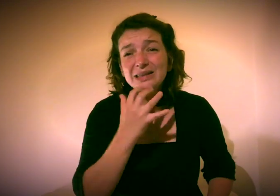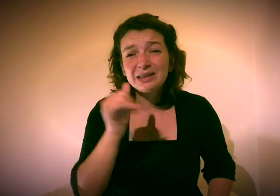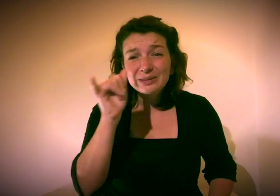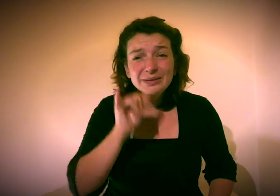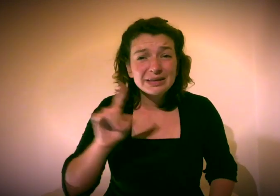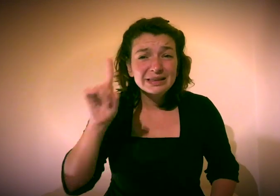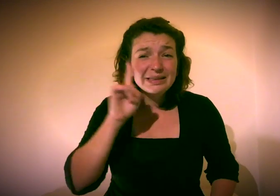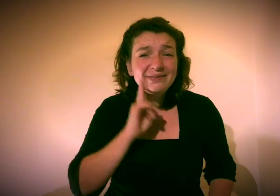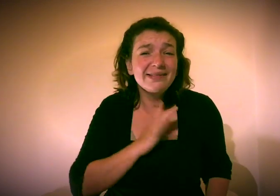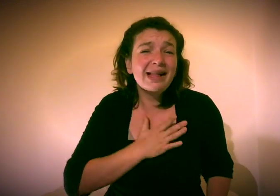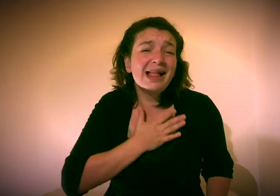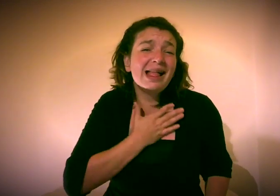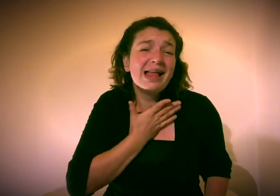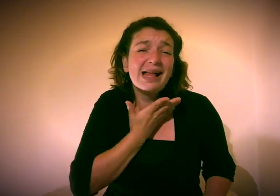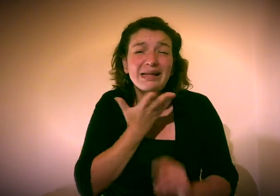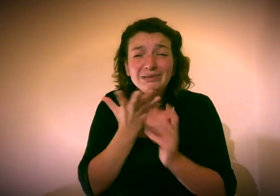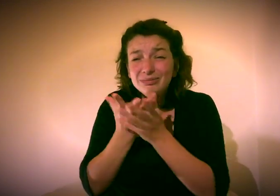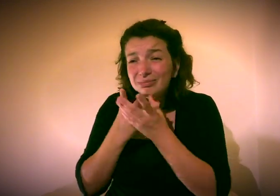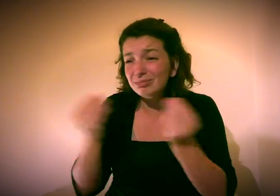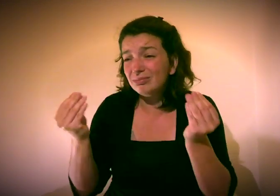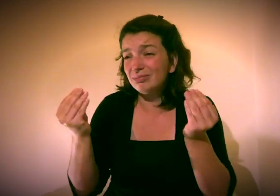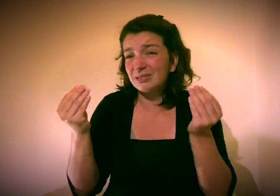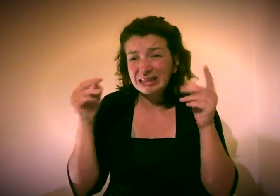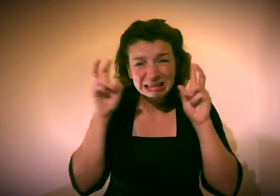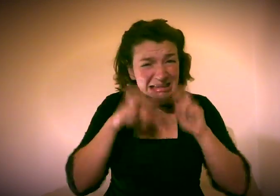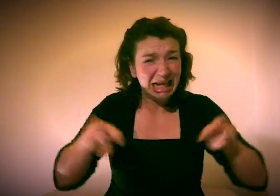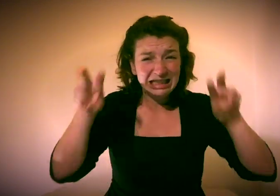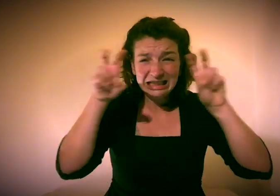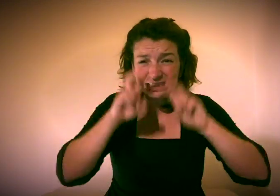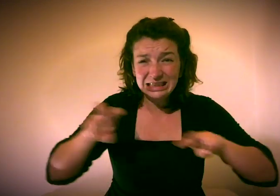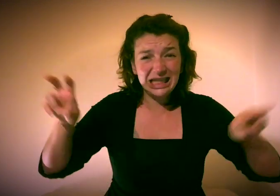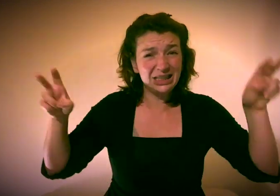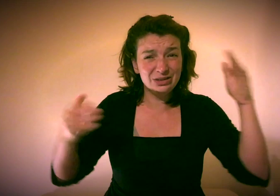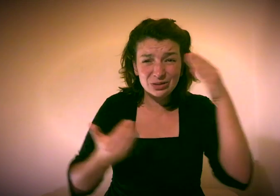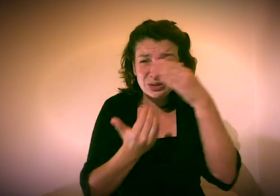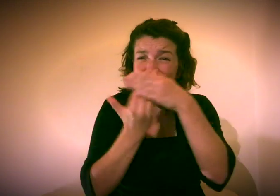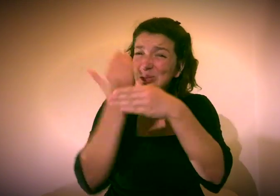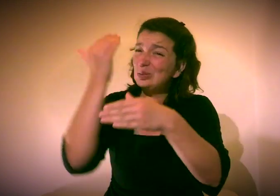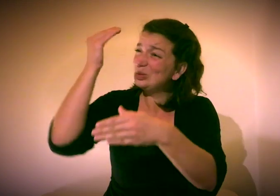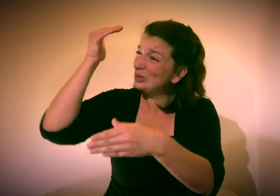Ils l'avaient cherchée tout le jour, toute la nuit, sans pouvoir la trouver.